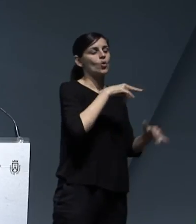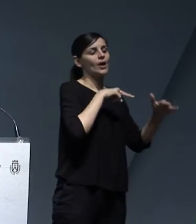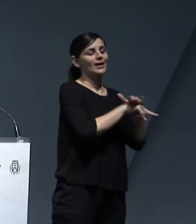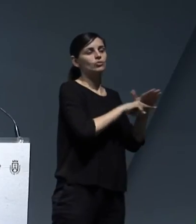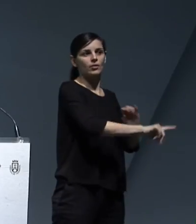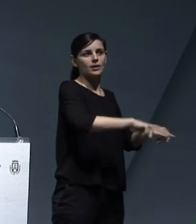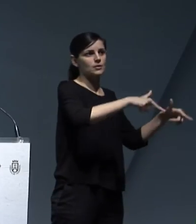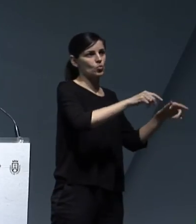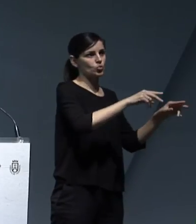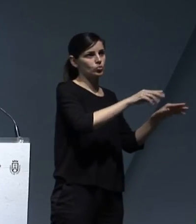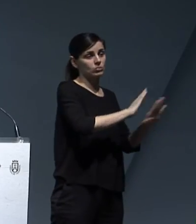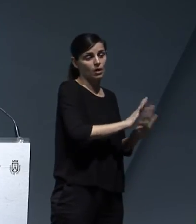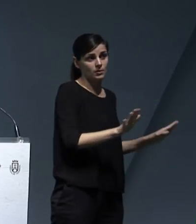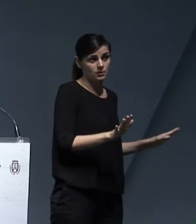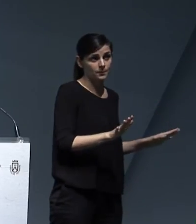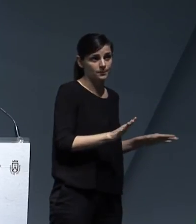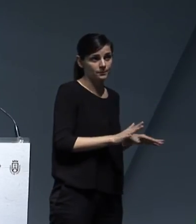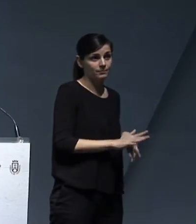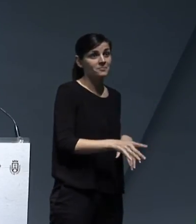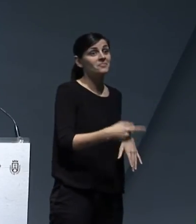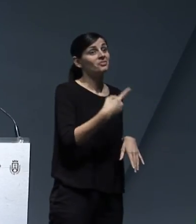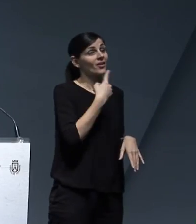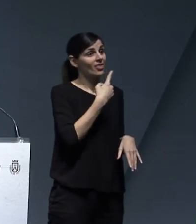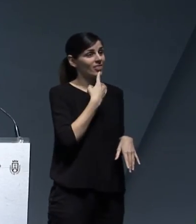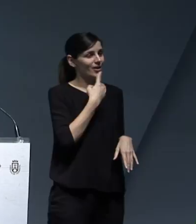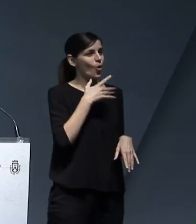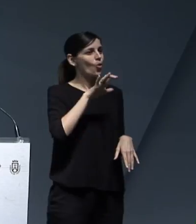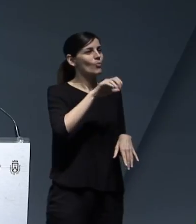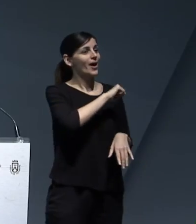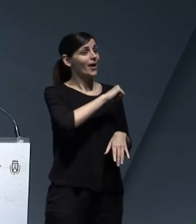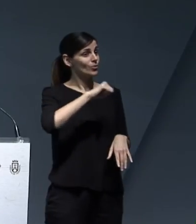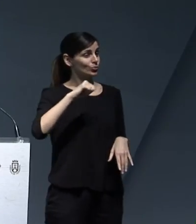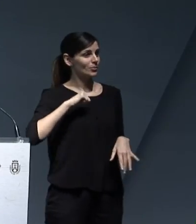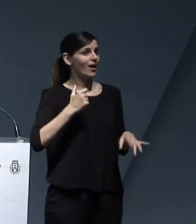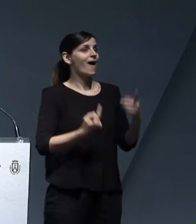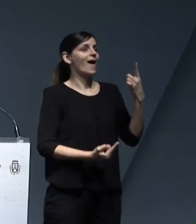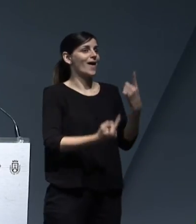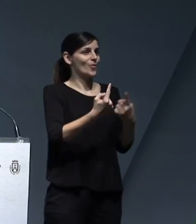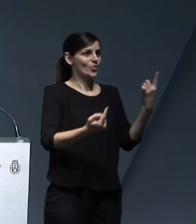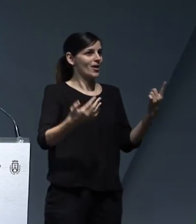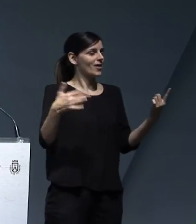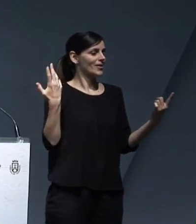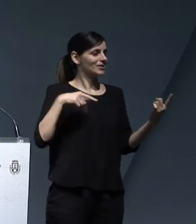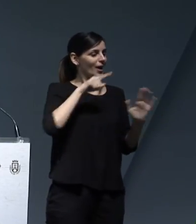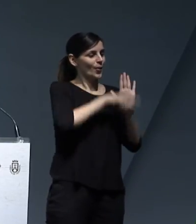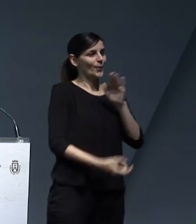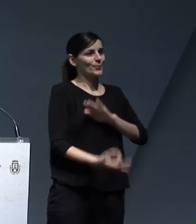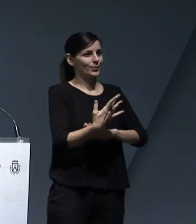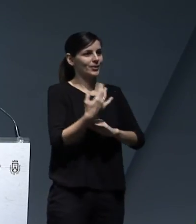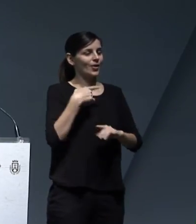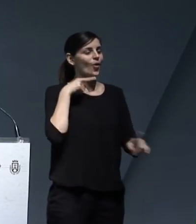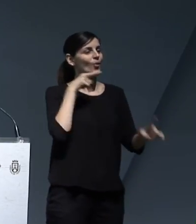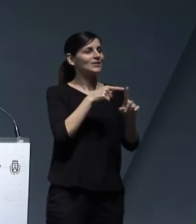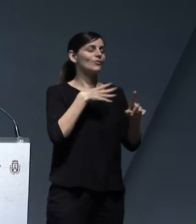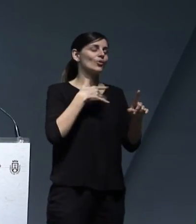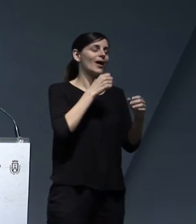residuos. Por cierto, algunas comunidades autónomas ya han legislado en la dirección del fomento de la